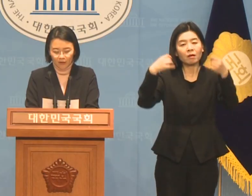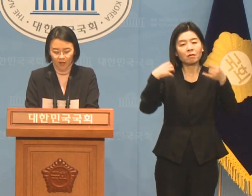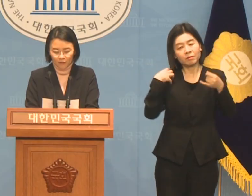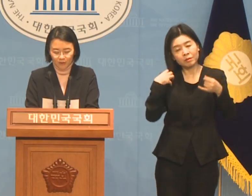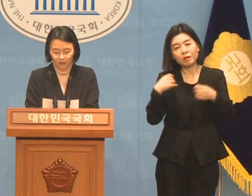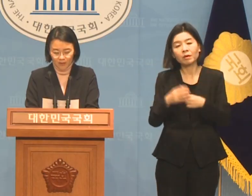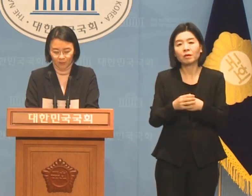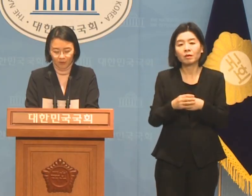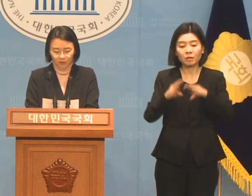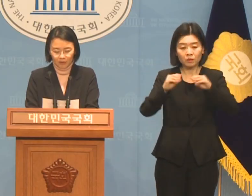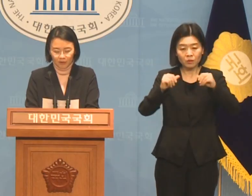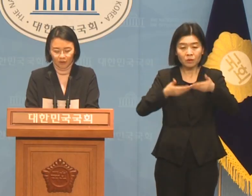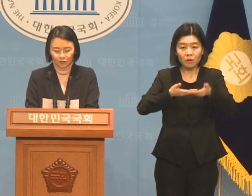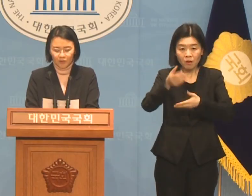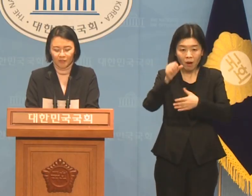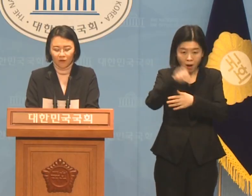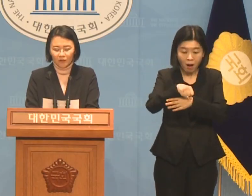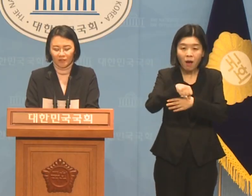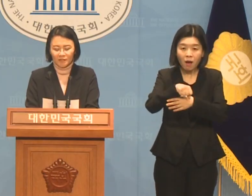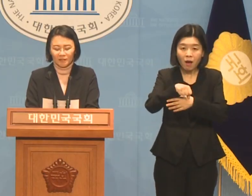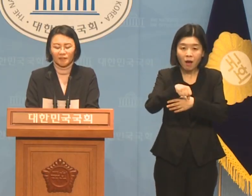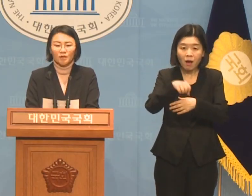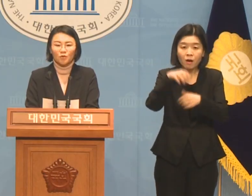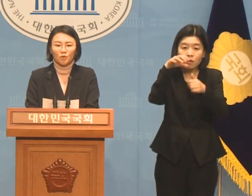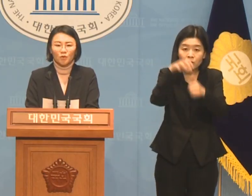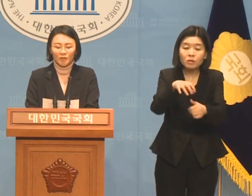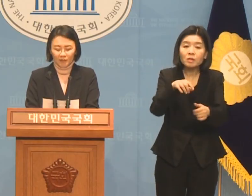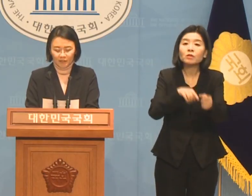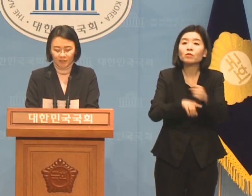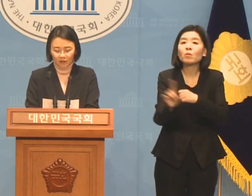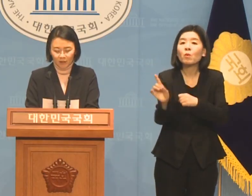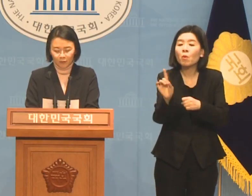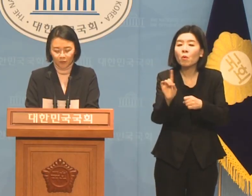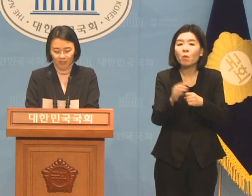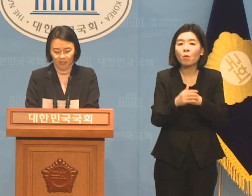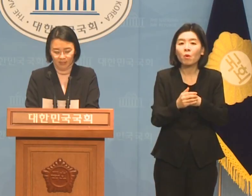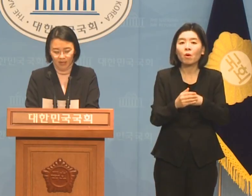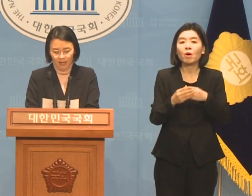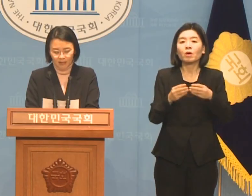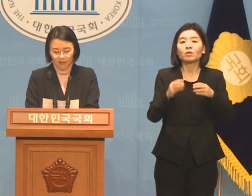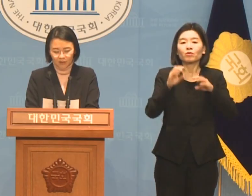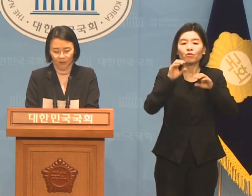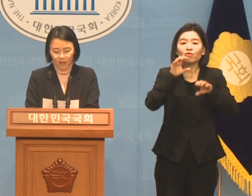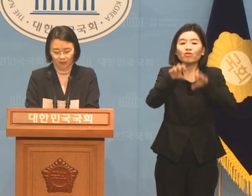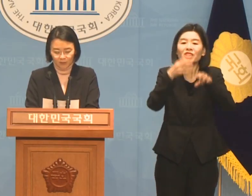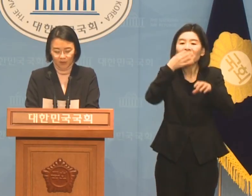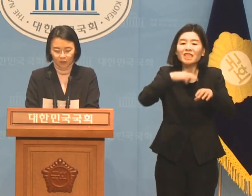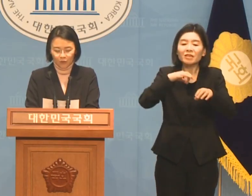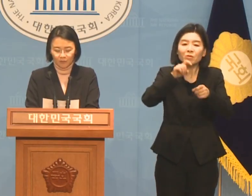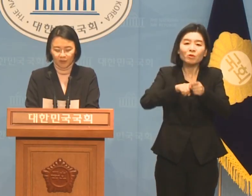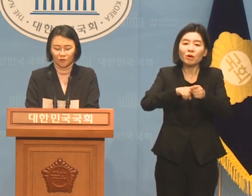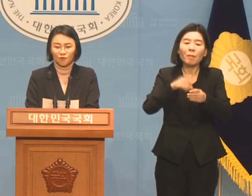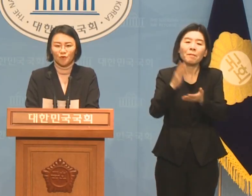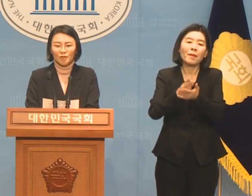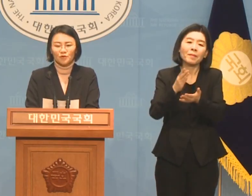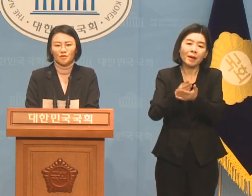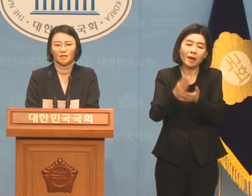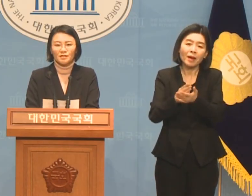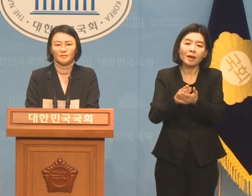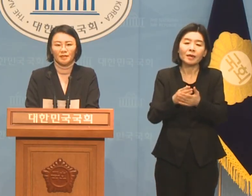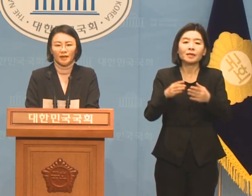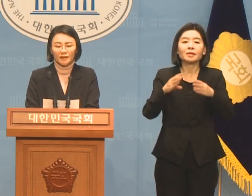토지거래 허가구역 제도는 투기적 거래를 차단하고 지역의 부동산 시장 안정을 꾀하기 위해 도입된